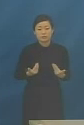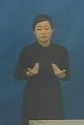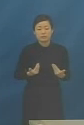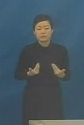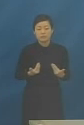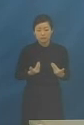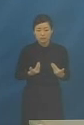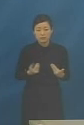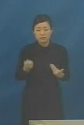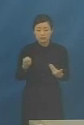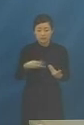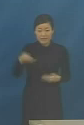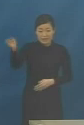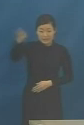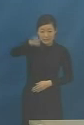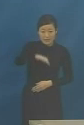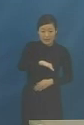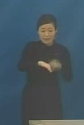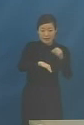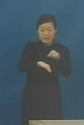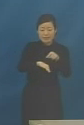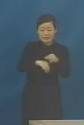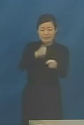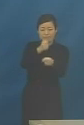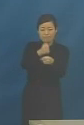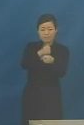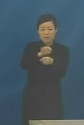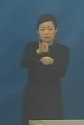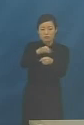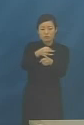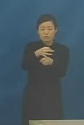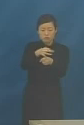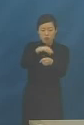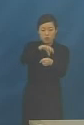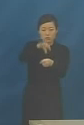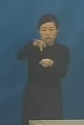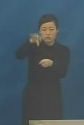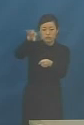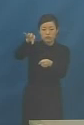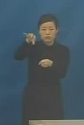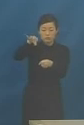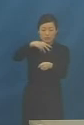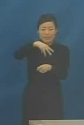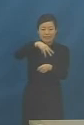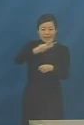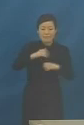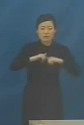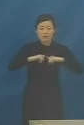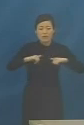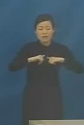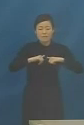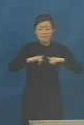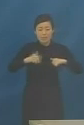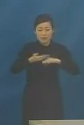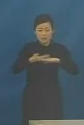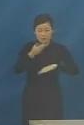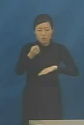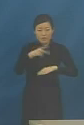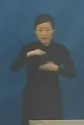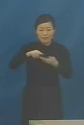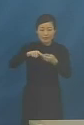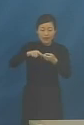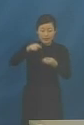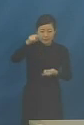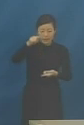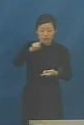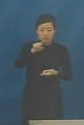から斜面上に会工作物を設置をすると300平米以上または高さ15メートル以上の